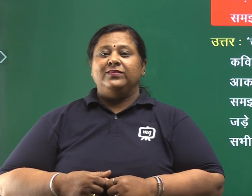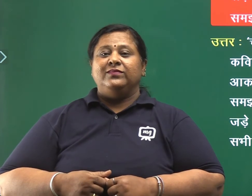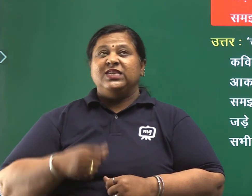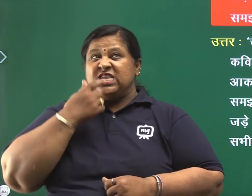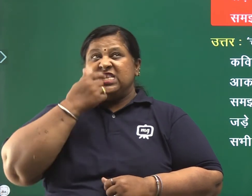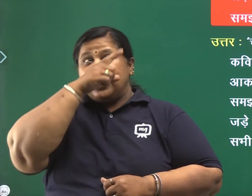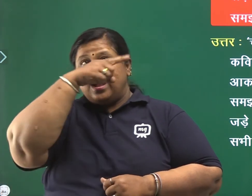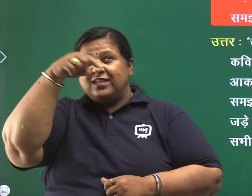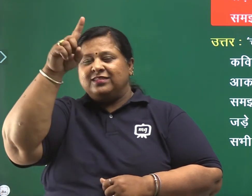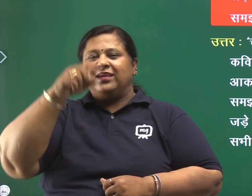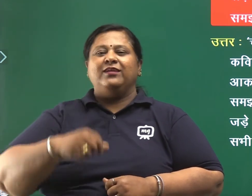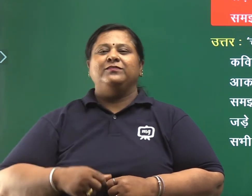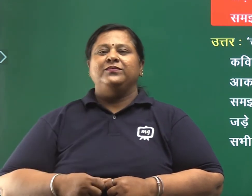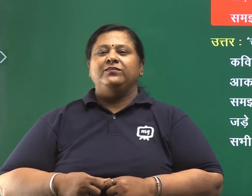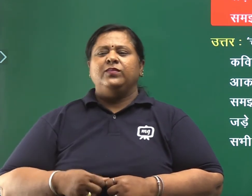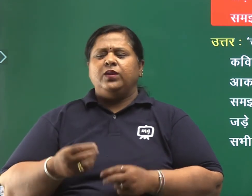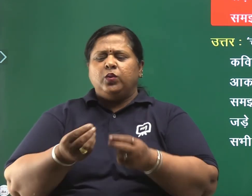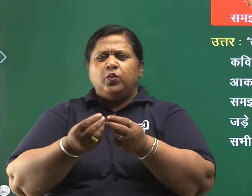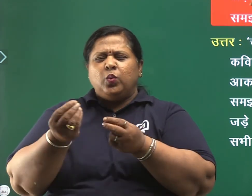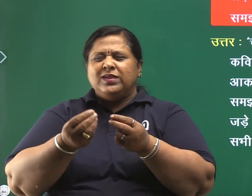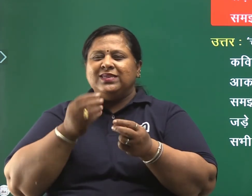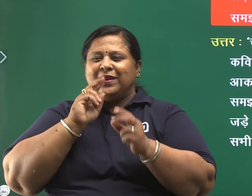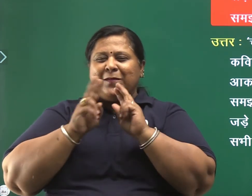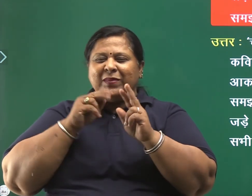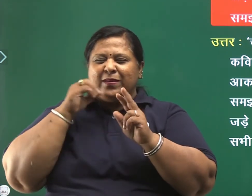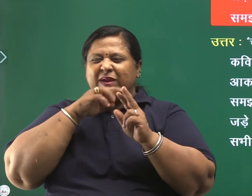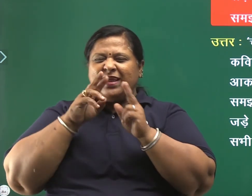चांद से थोड़ी सी गप्पें